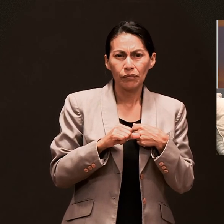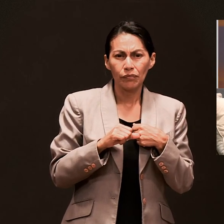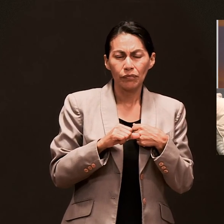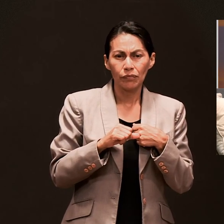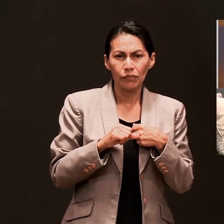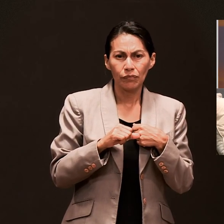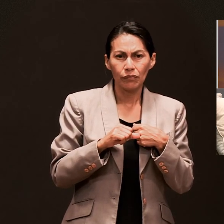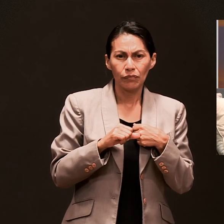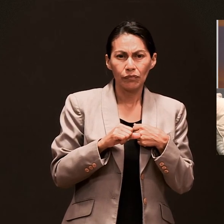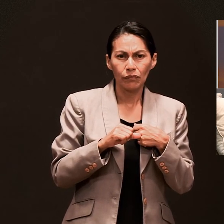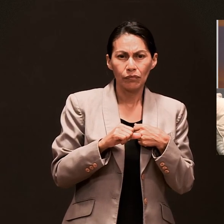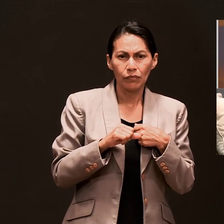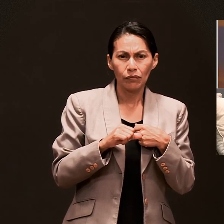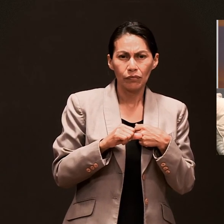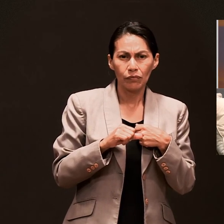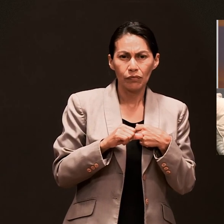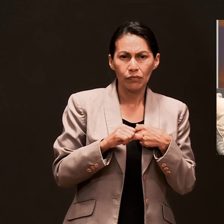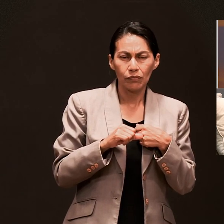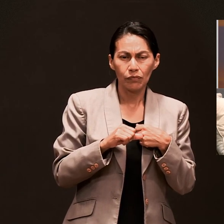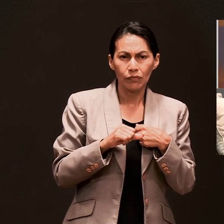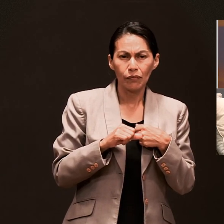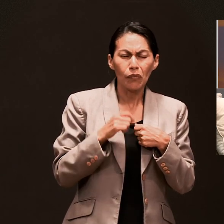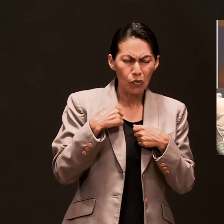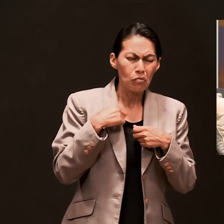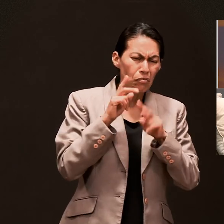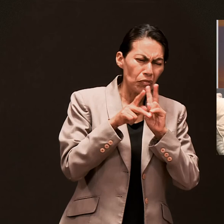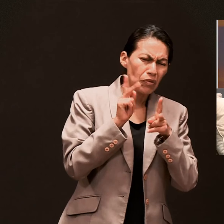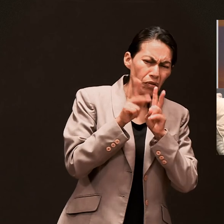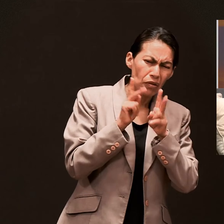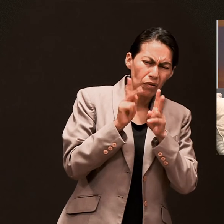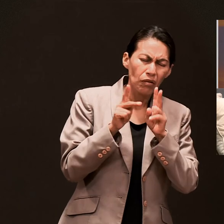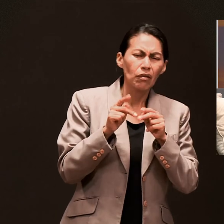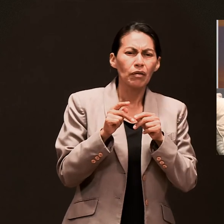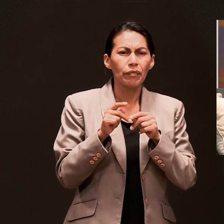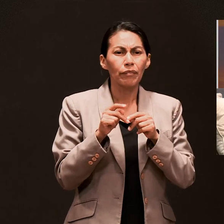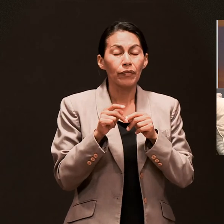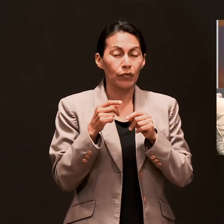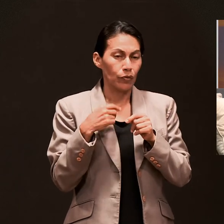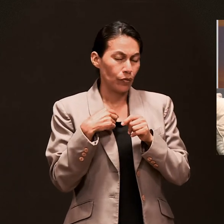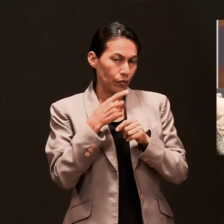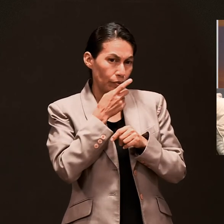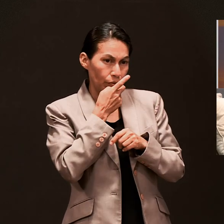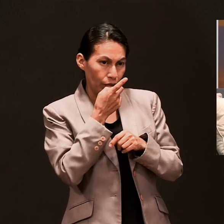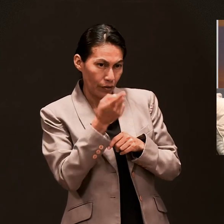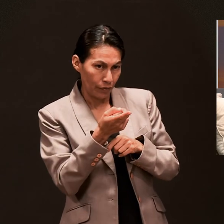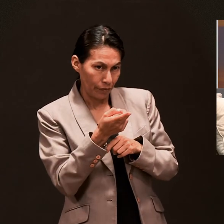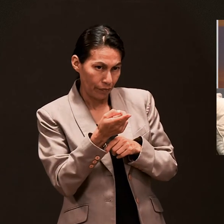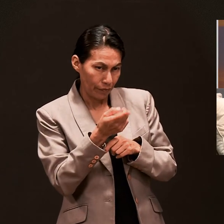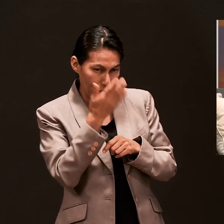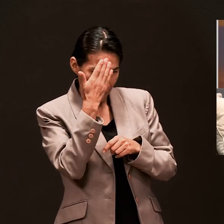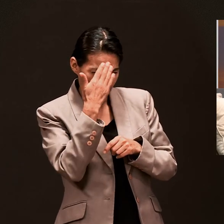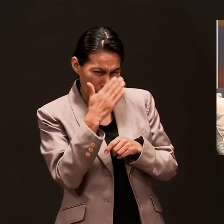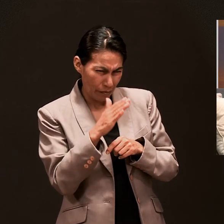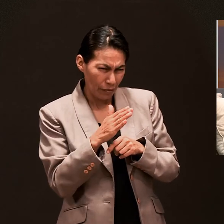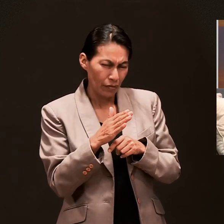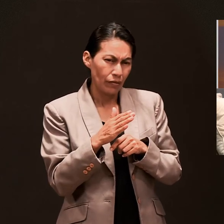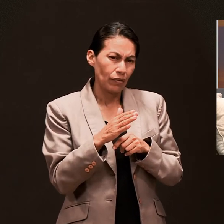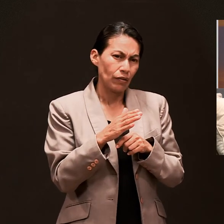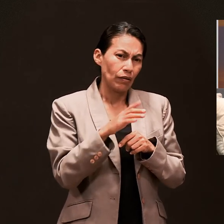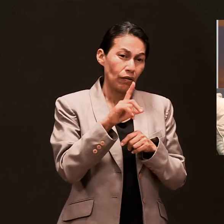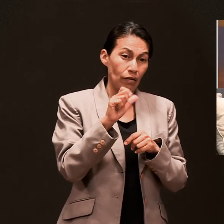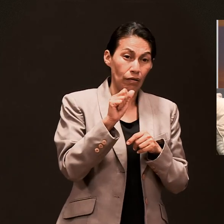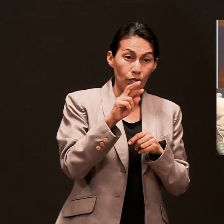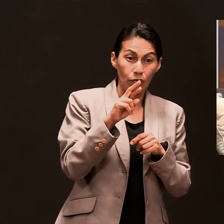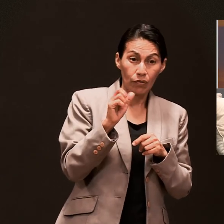la estaba en constante comunicación con ella y En esa ocasión le dije sabes